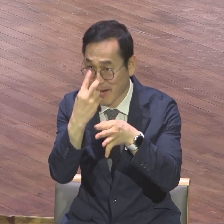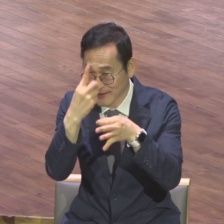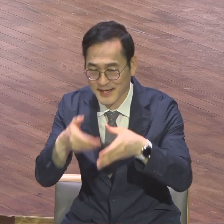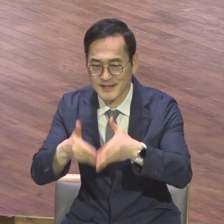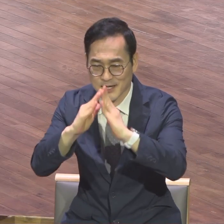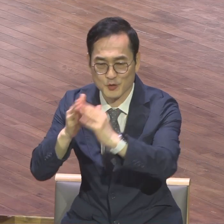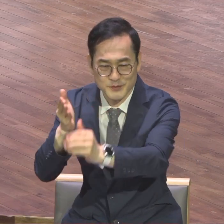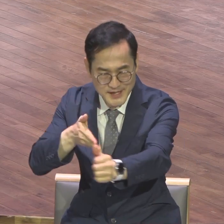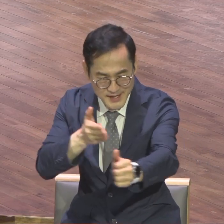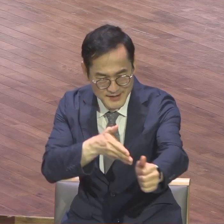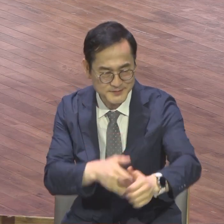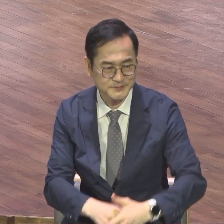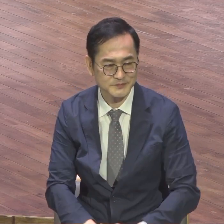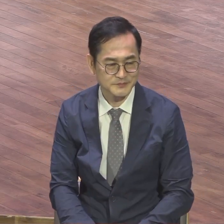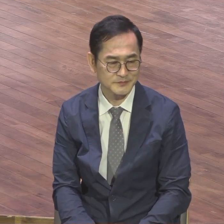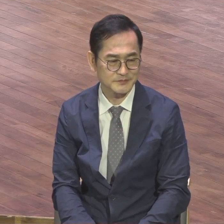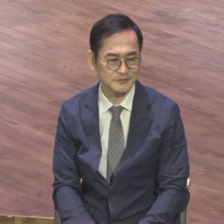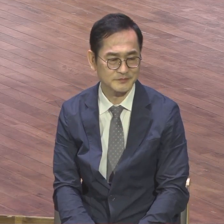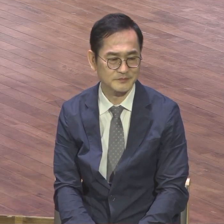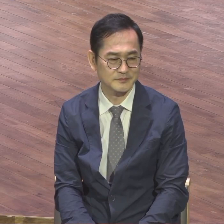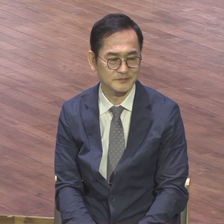세웁시다.